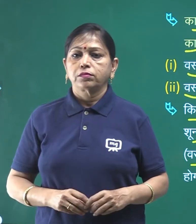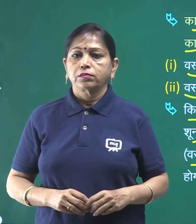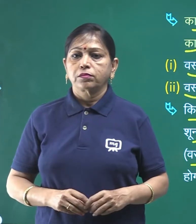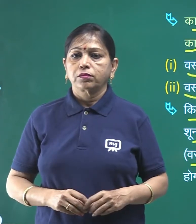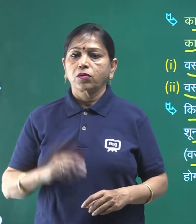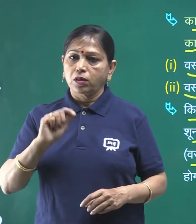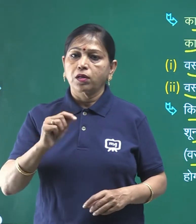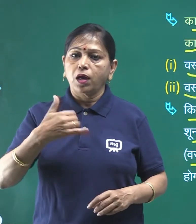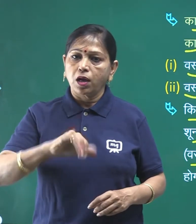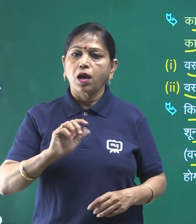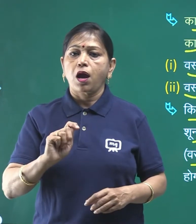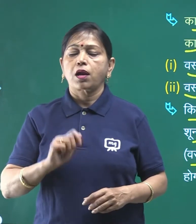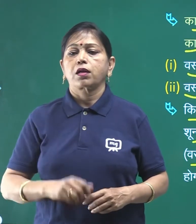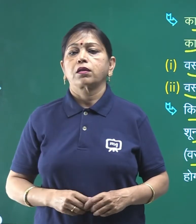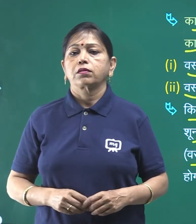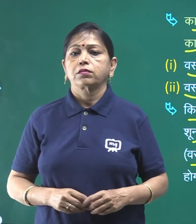किया गया कार्य